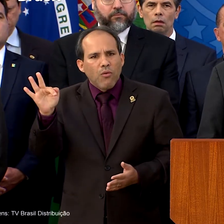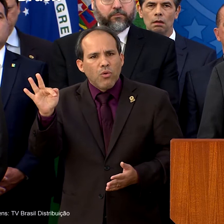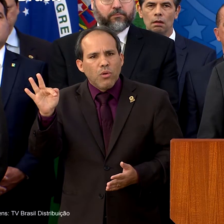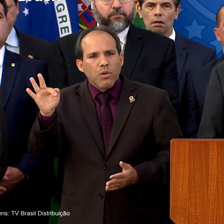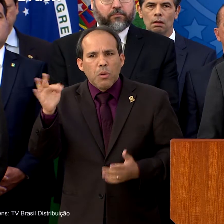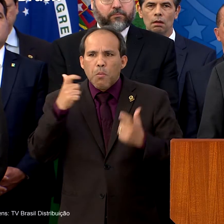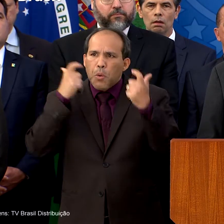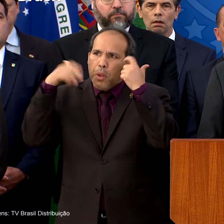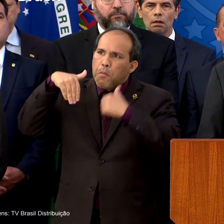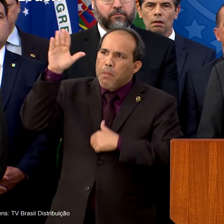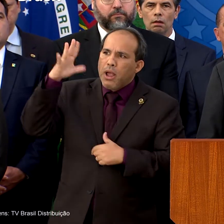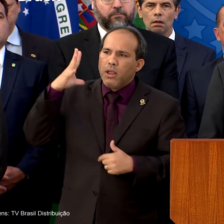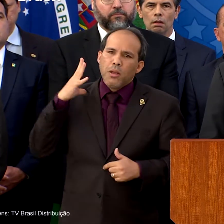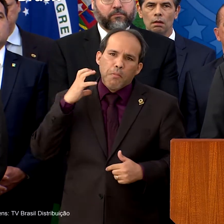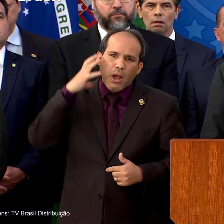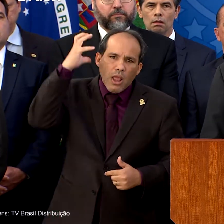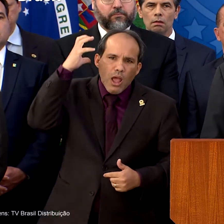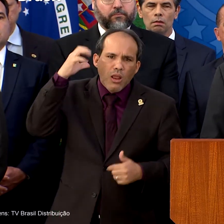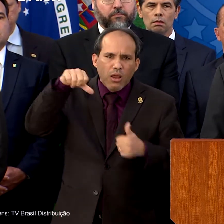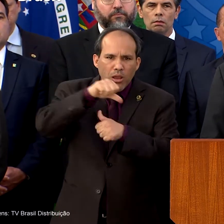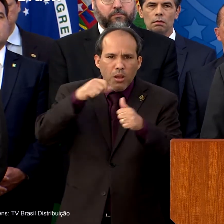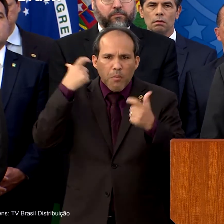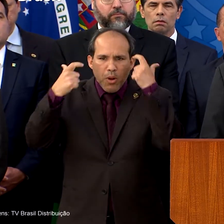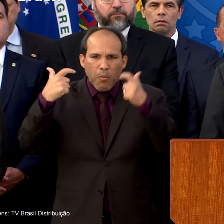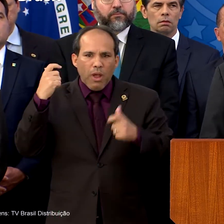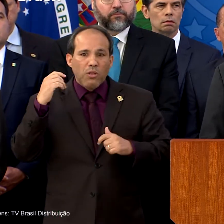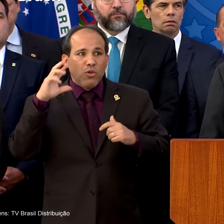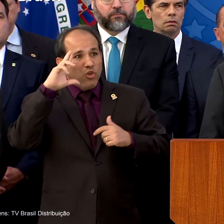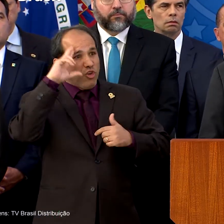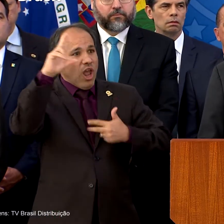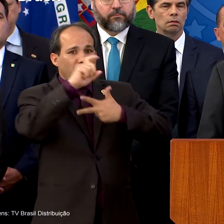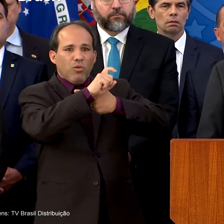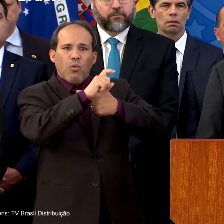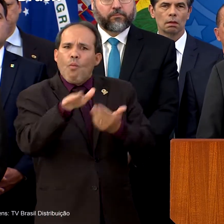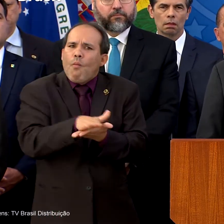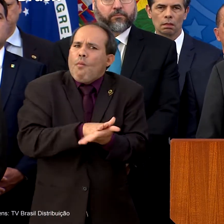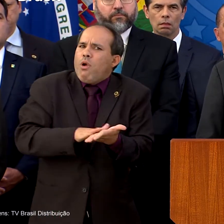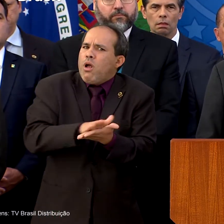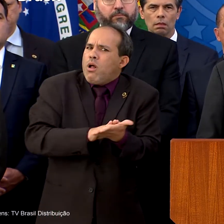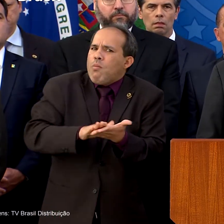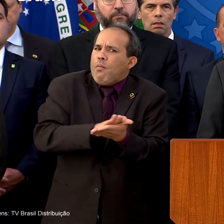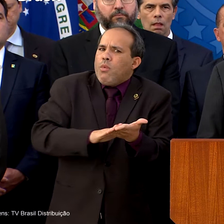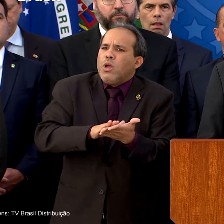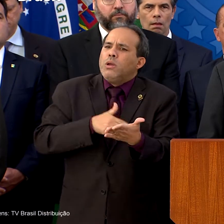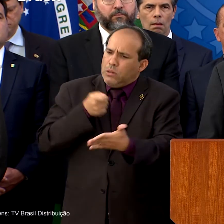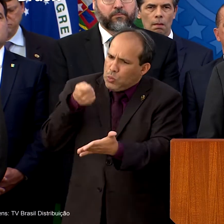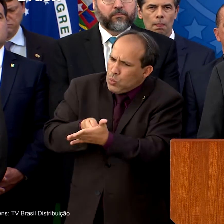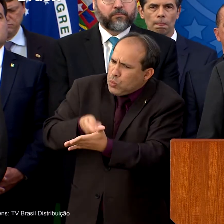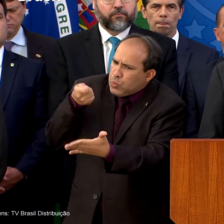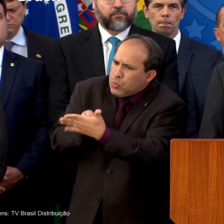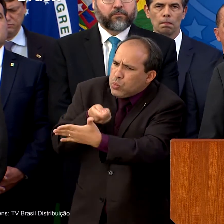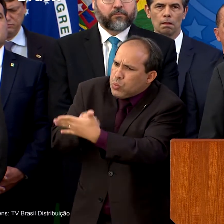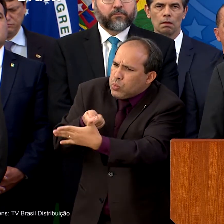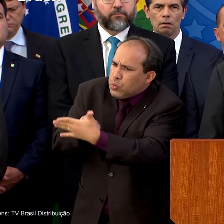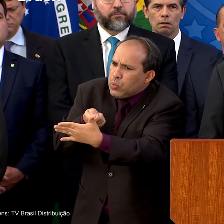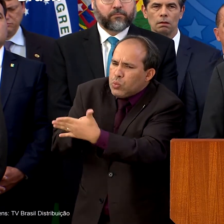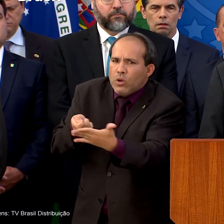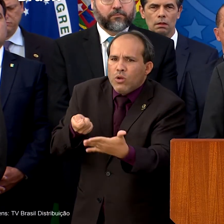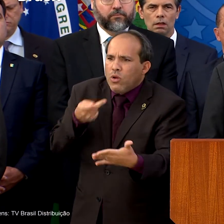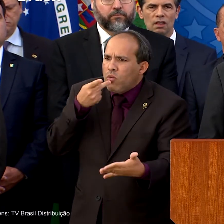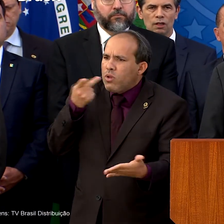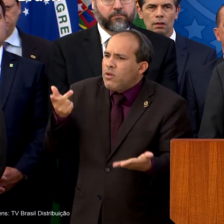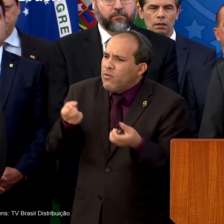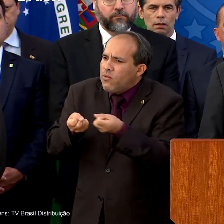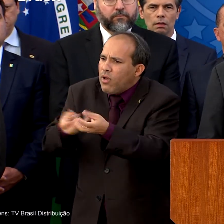preocupou com mariele do que com seu chefe supremo eu cobrei muito deles aí não interferi